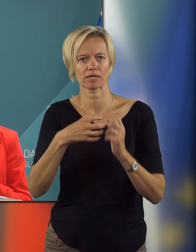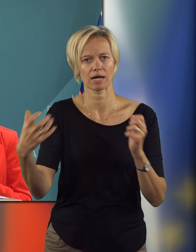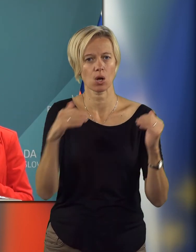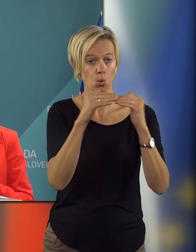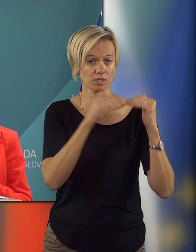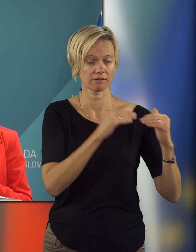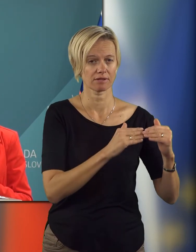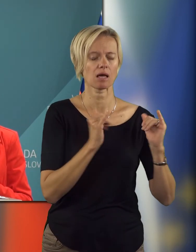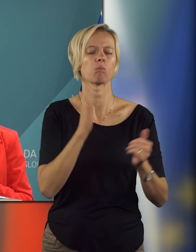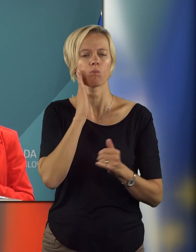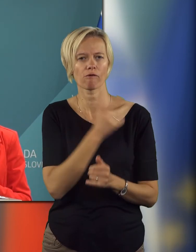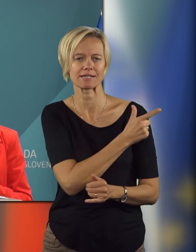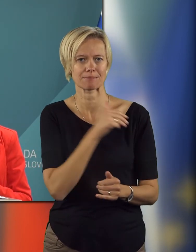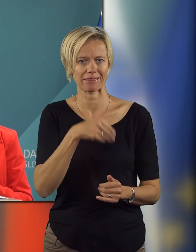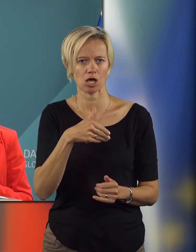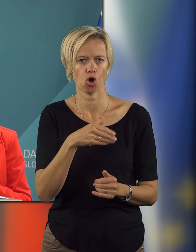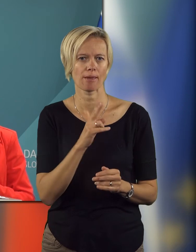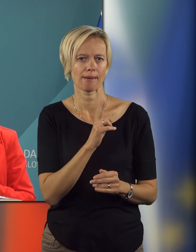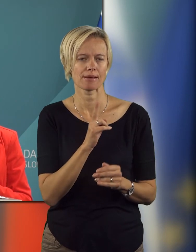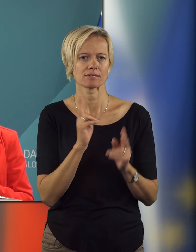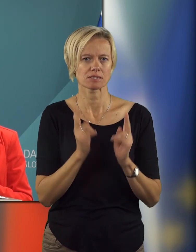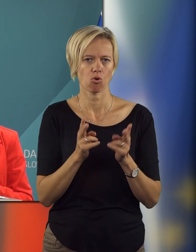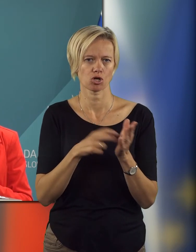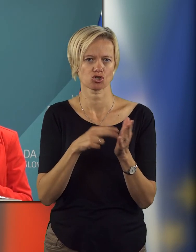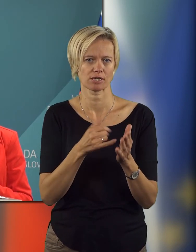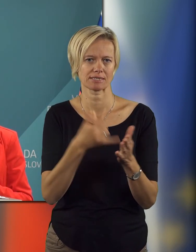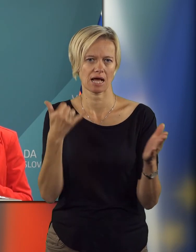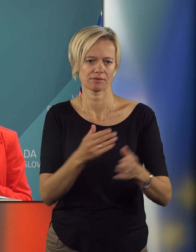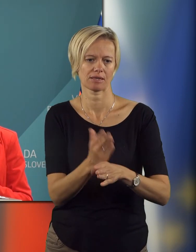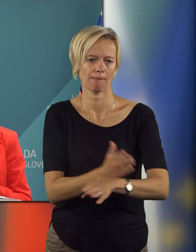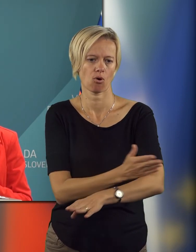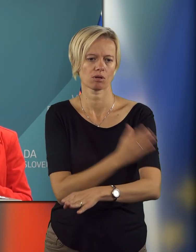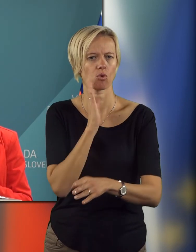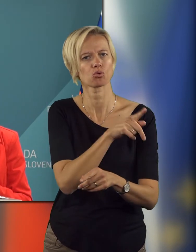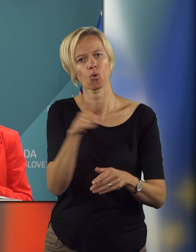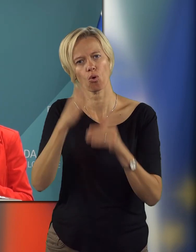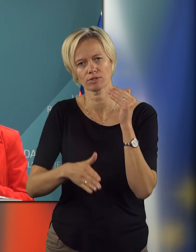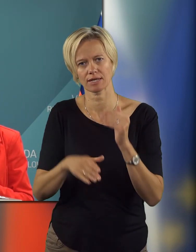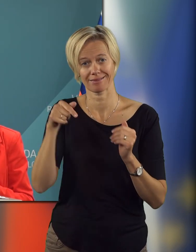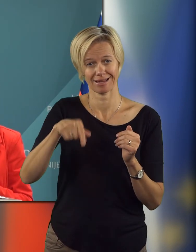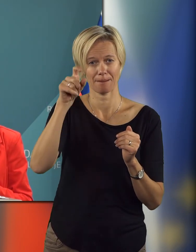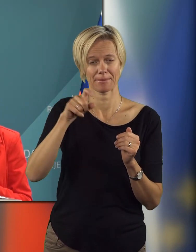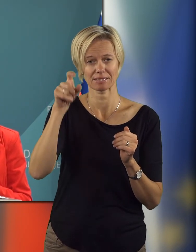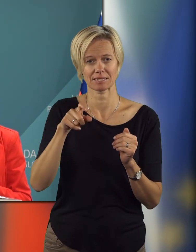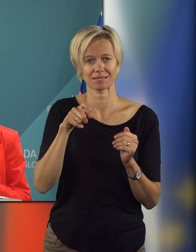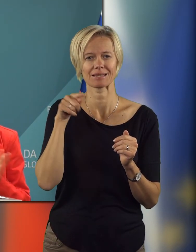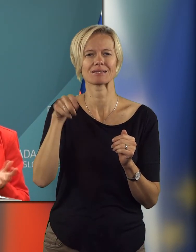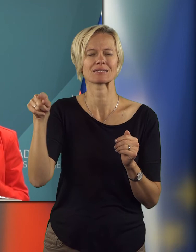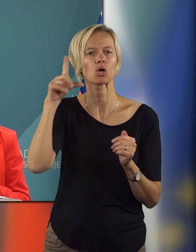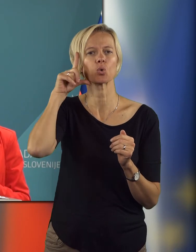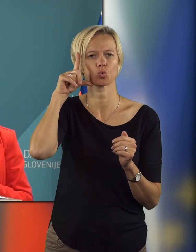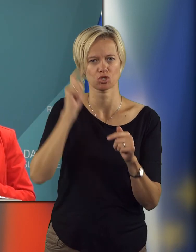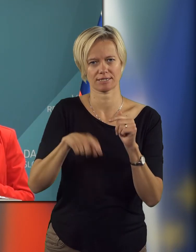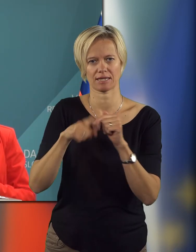dolgotrajne uskladitve, da bo z Matejo naredile in zmogle še ta zadnji napor, da bi do konca tega meseca